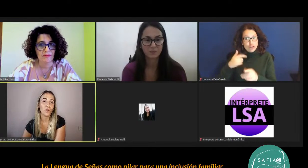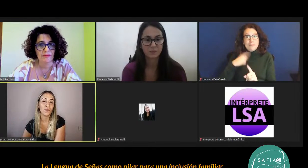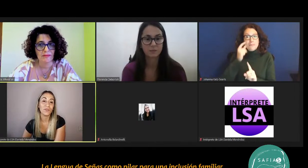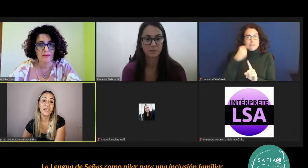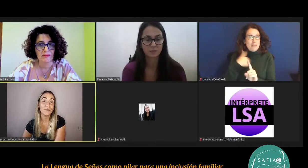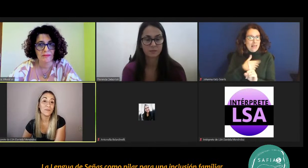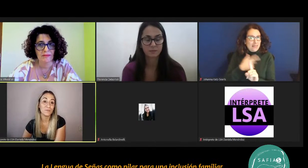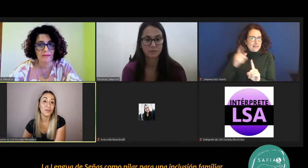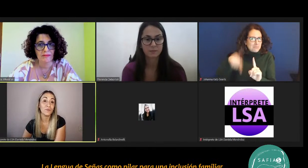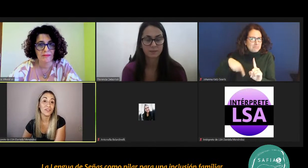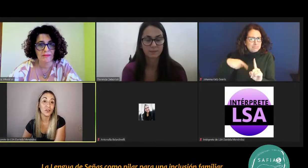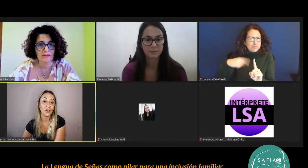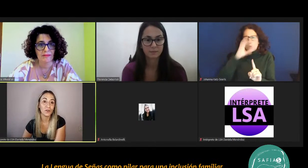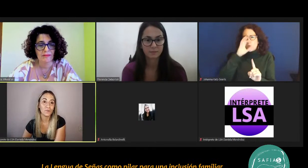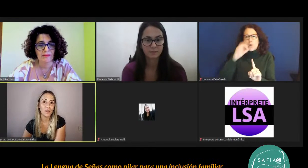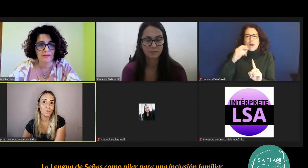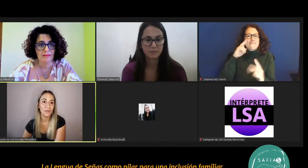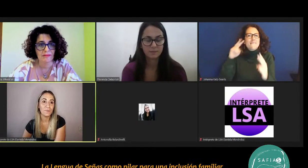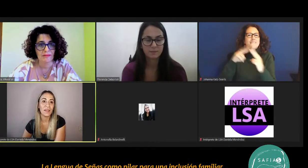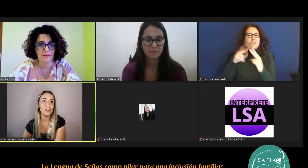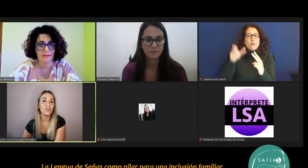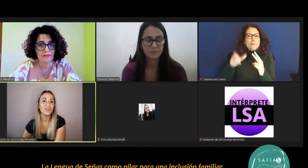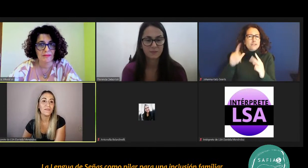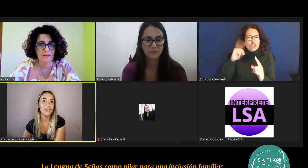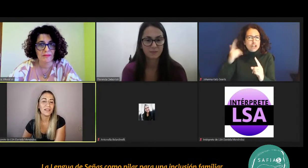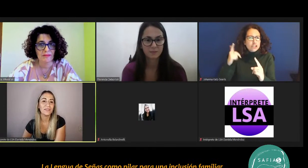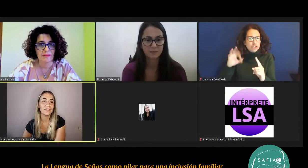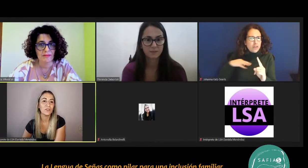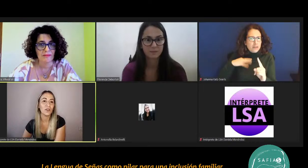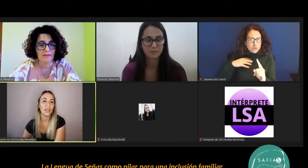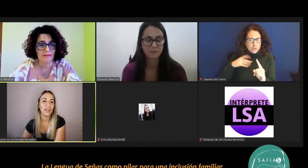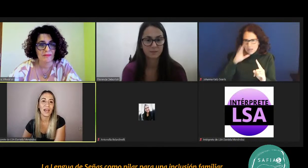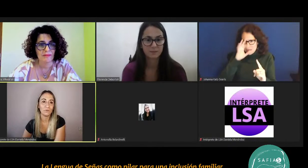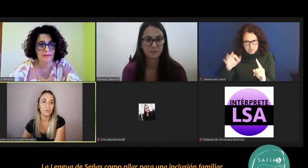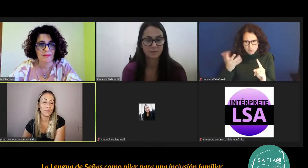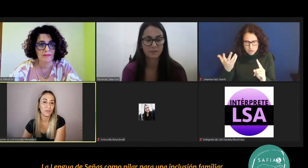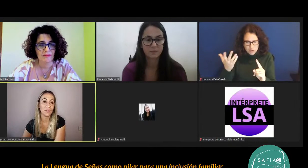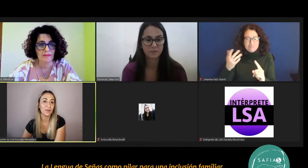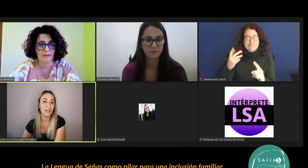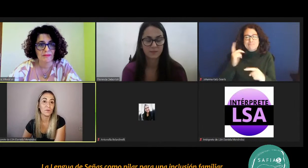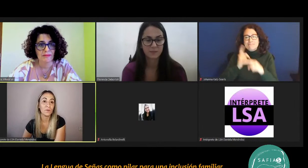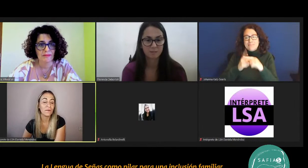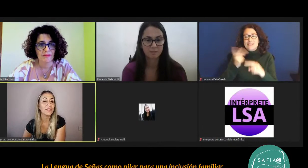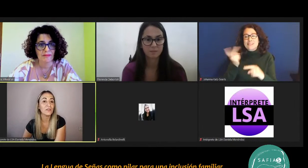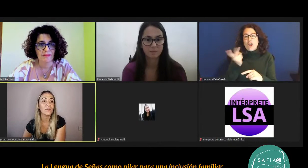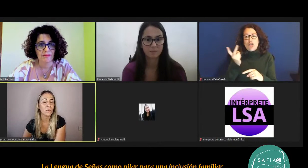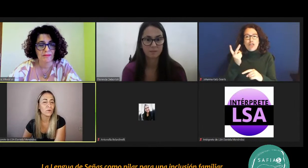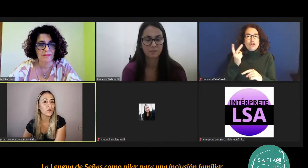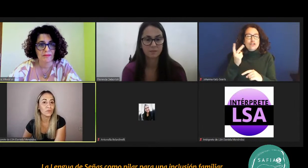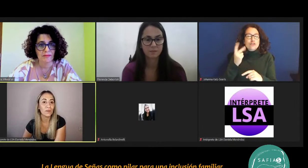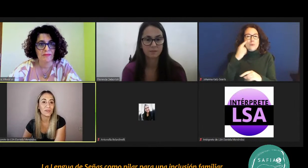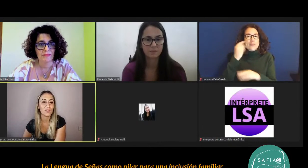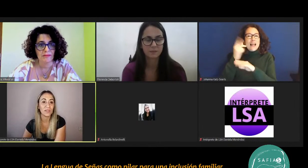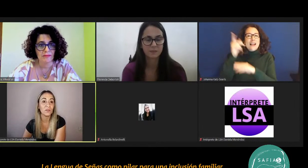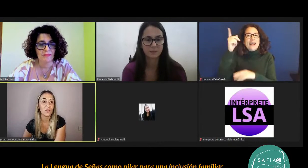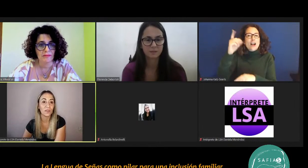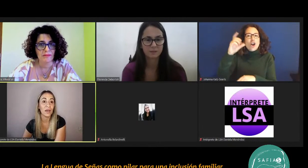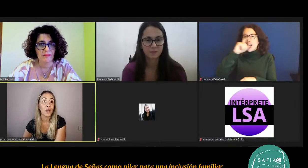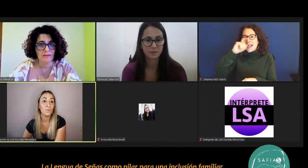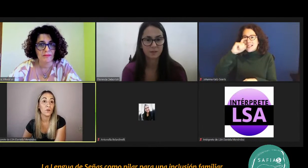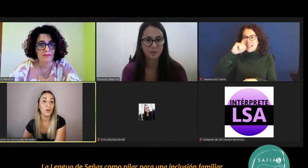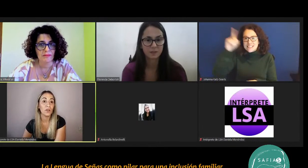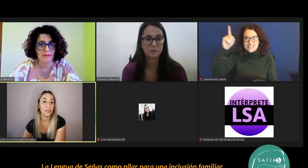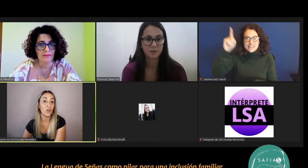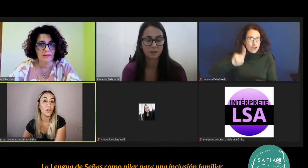cuando nace mi hermano mayor, mis padres no sabían lo que era una persona sorda, nunca habían tenido un encuentro con una persona